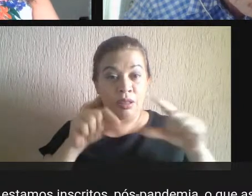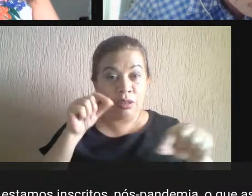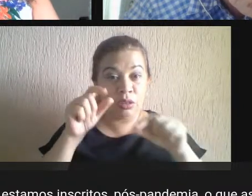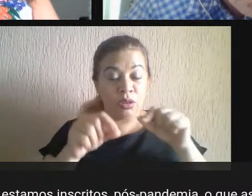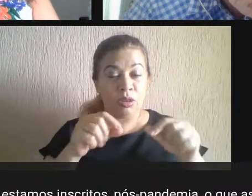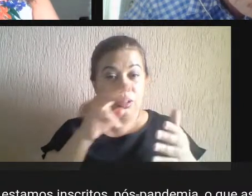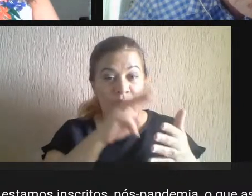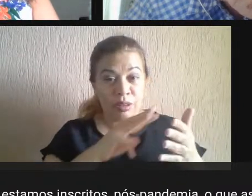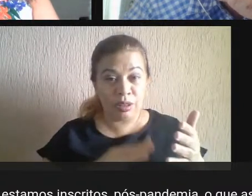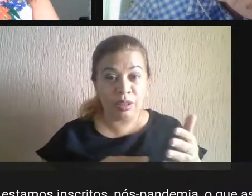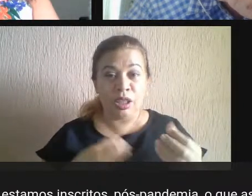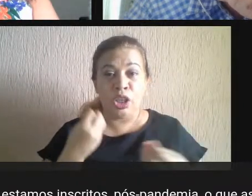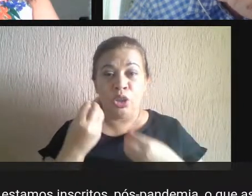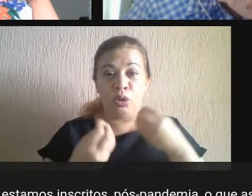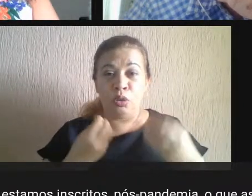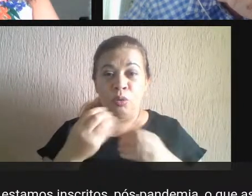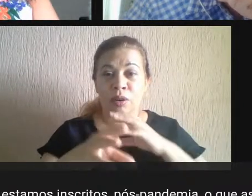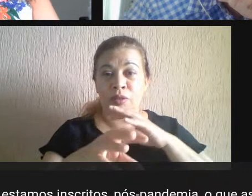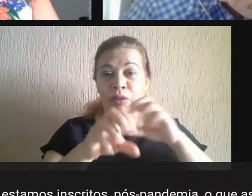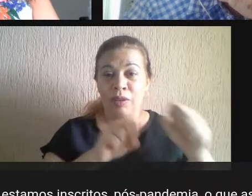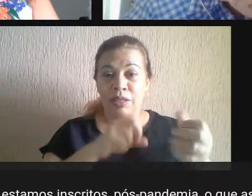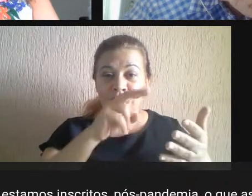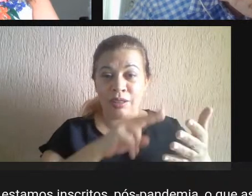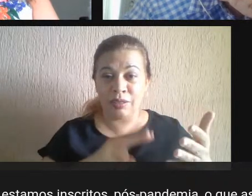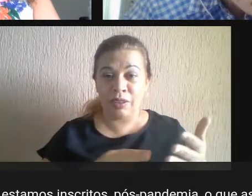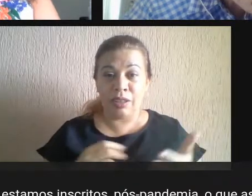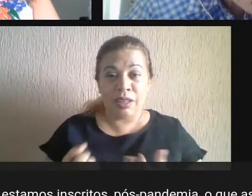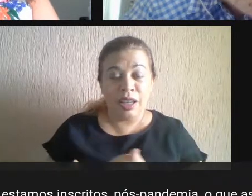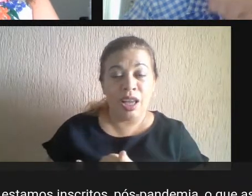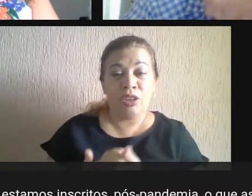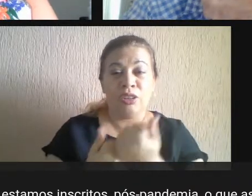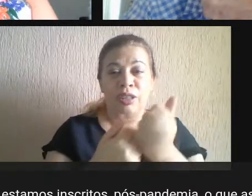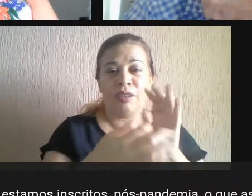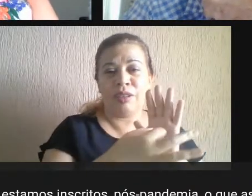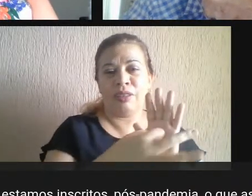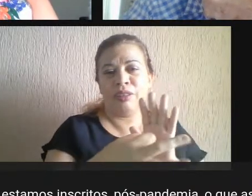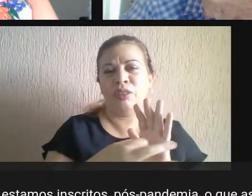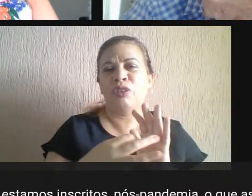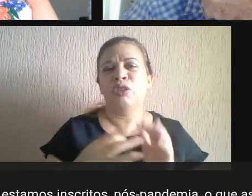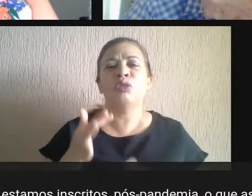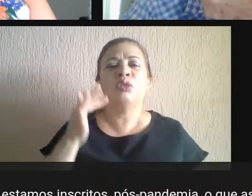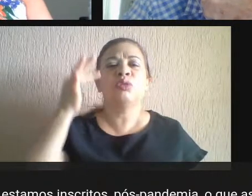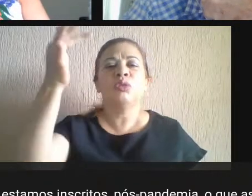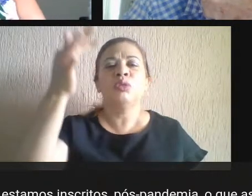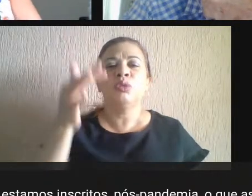formação leitora pode contribuir para a criticidade dos futuros docentes?